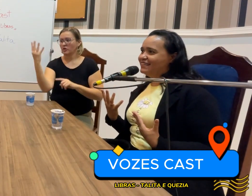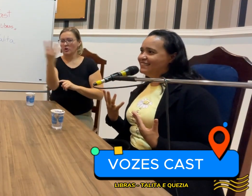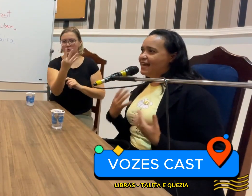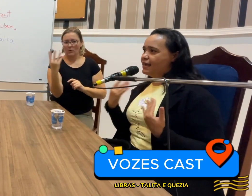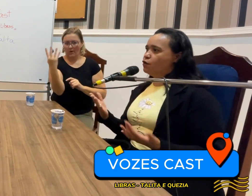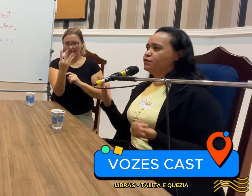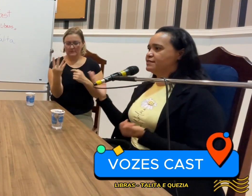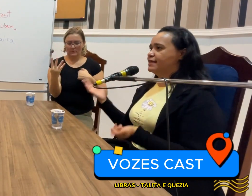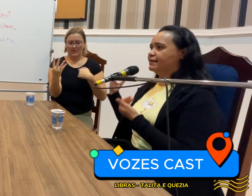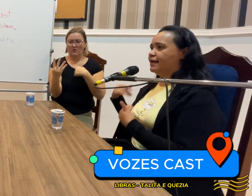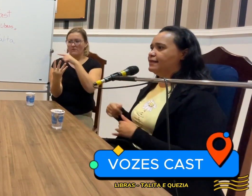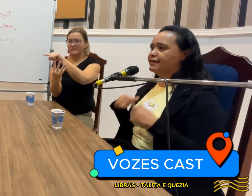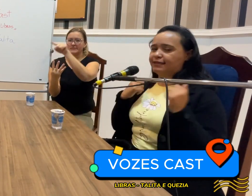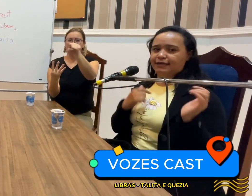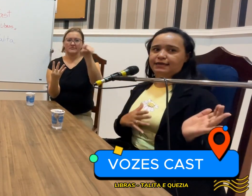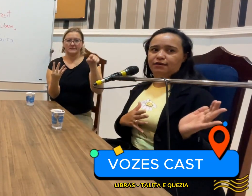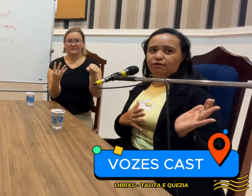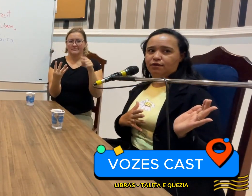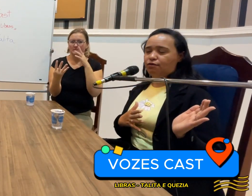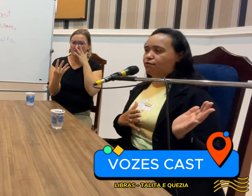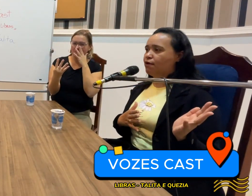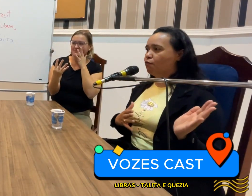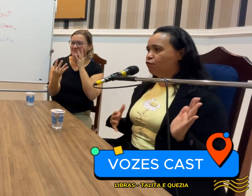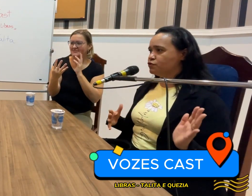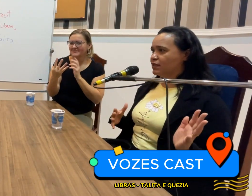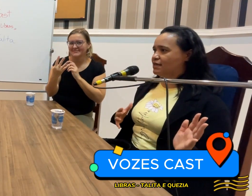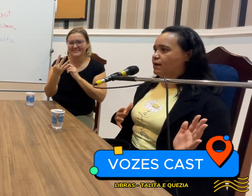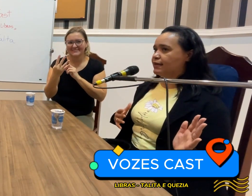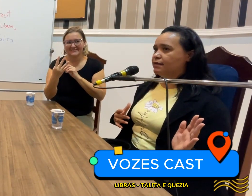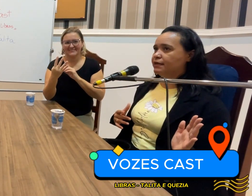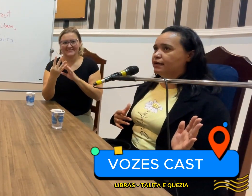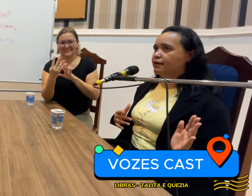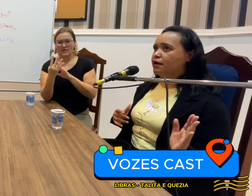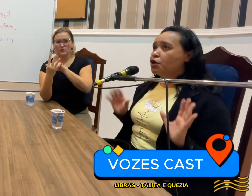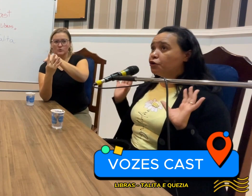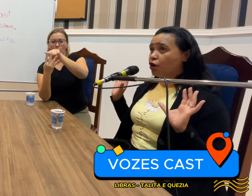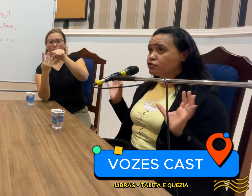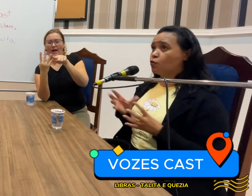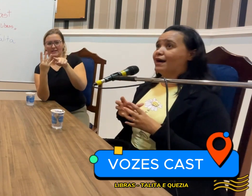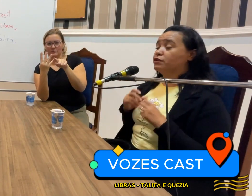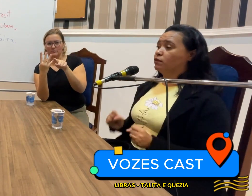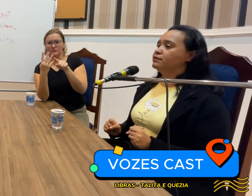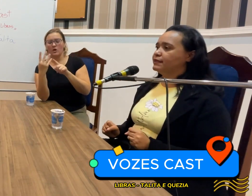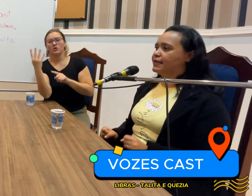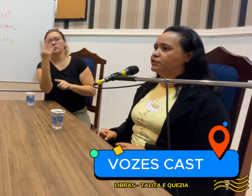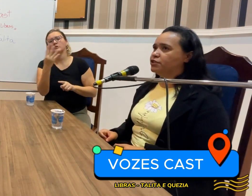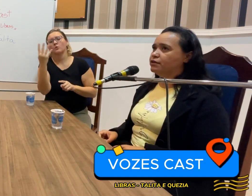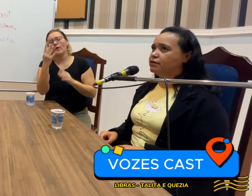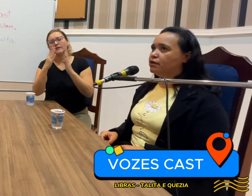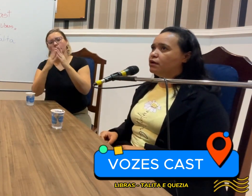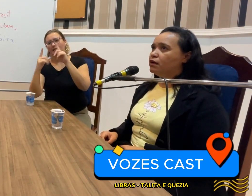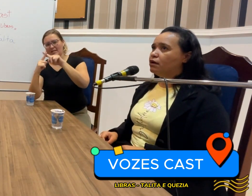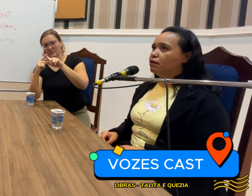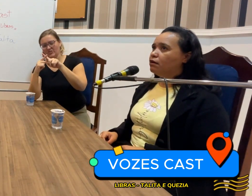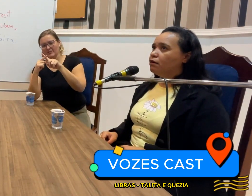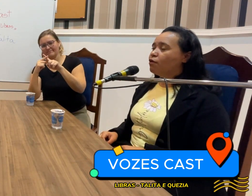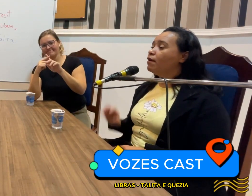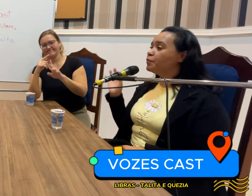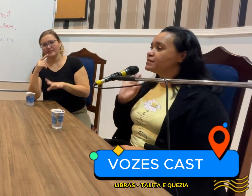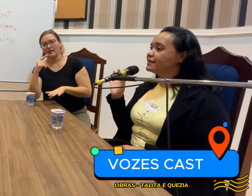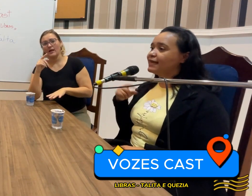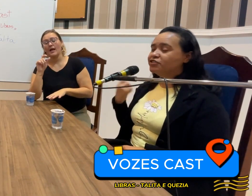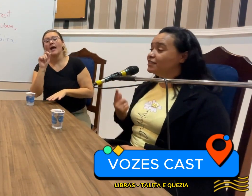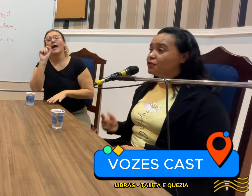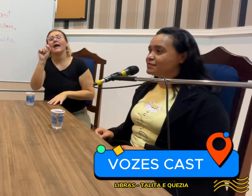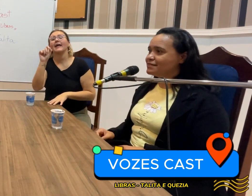4. Sim. Né? Eu, você, a Thalita e o Augusto aqui com a câmera. Nós 4, enquanto igreja, qual